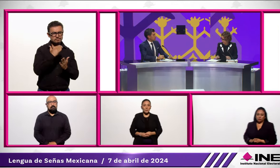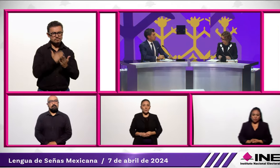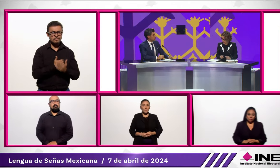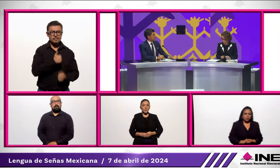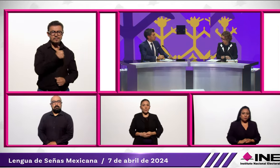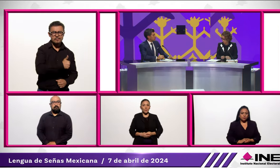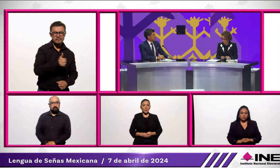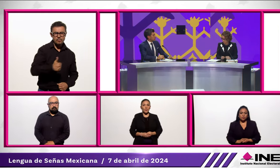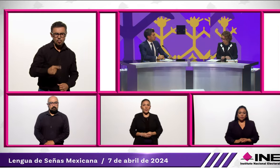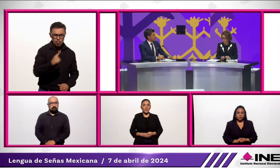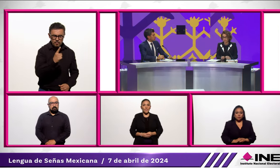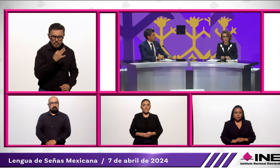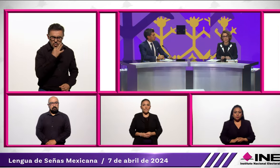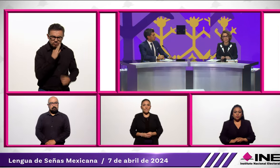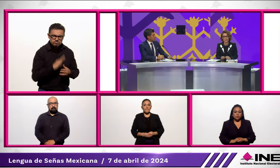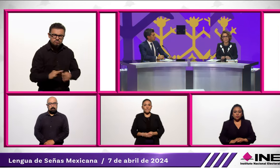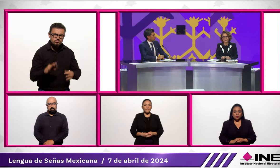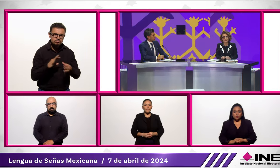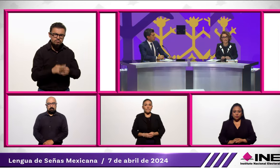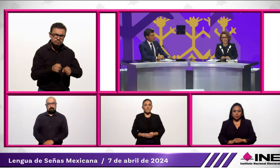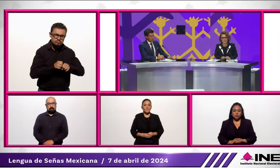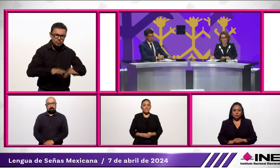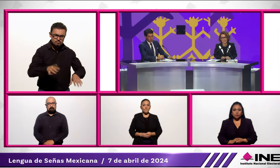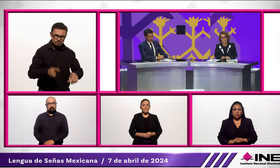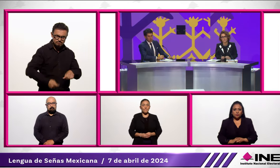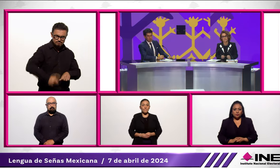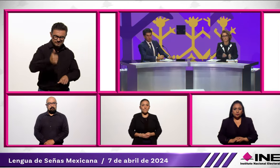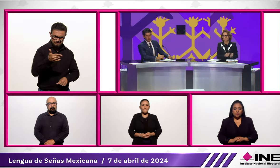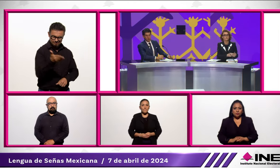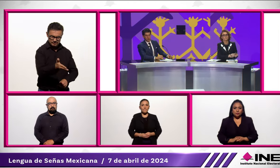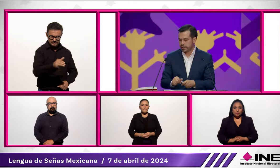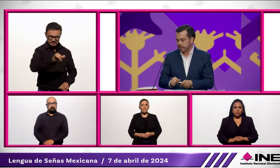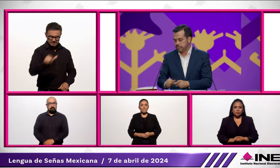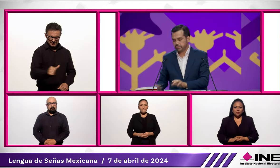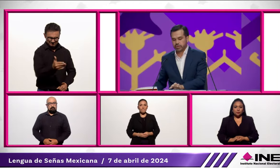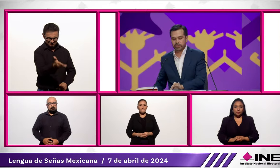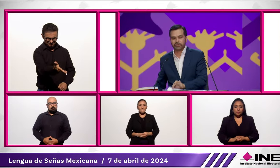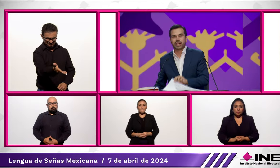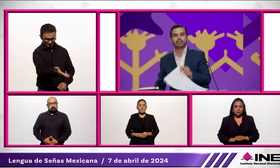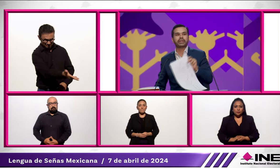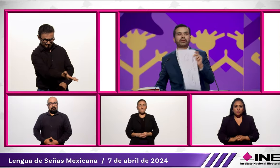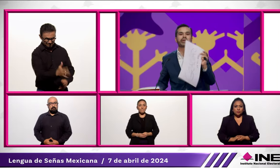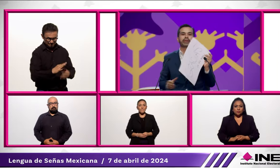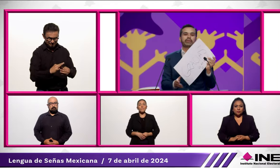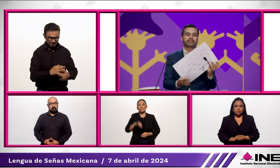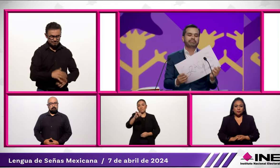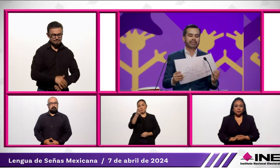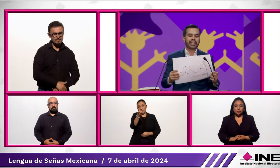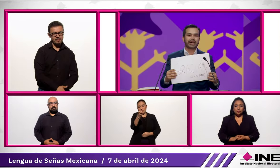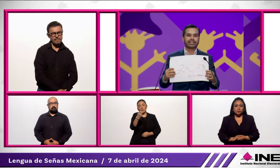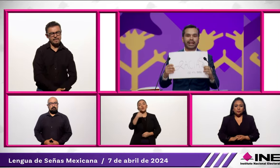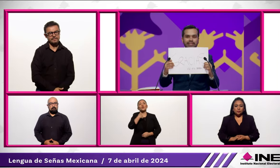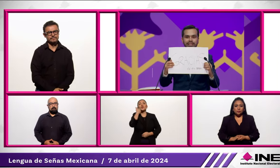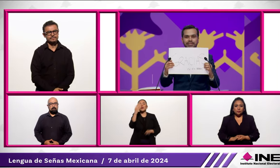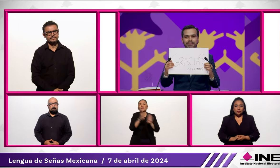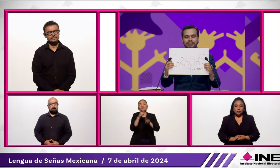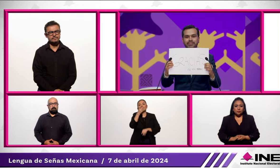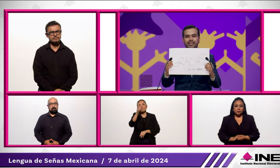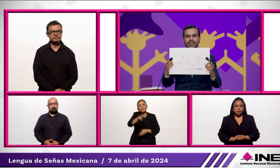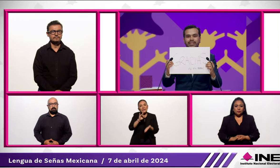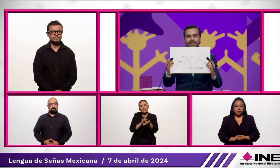candidatos, y empezamos con el candidato Jorge Máynez. Adelante. Sí, finalmente yo lo que quiero es